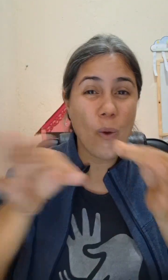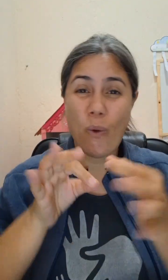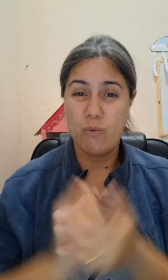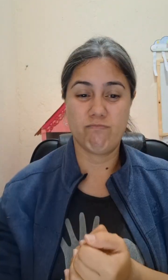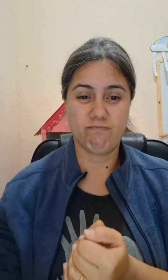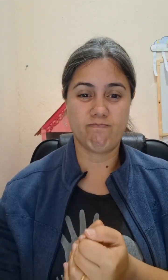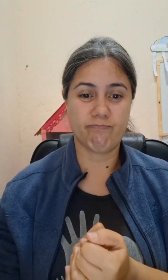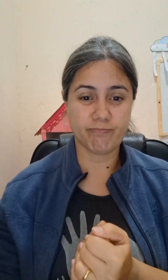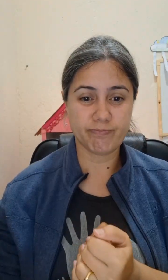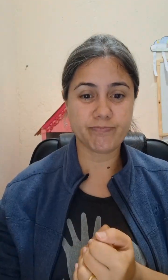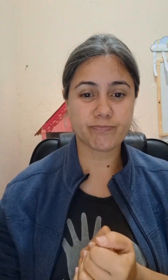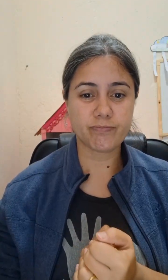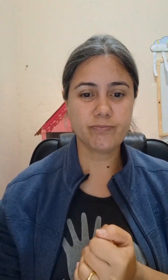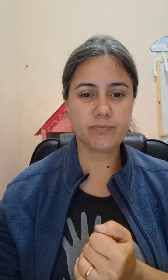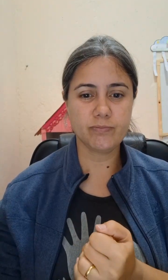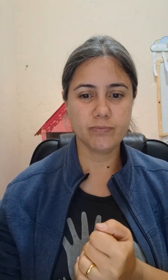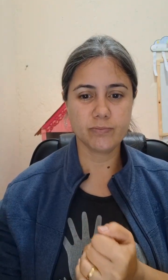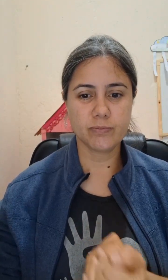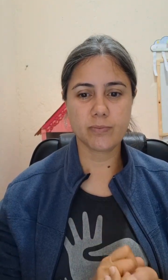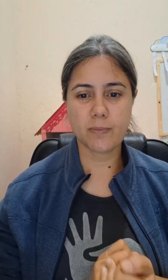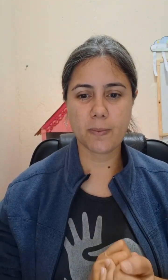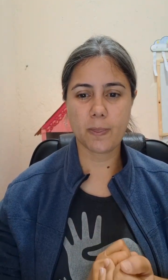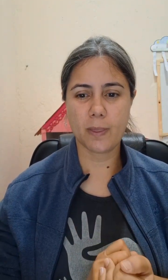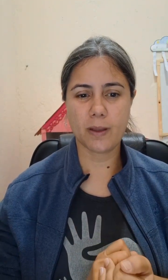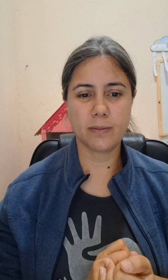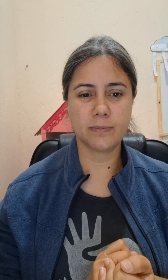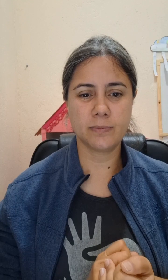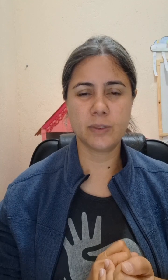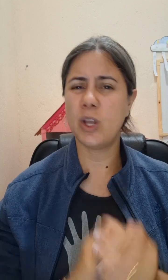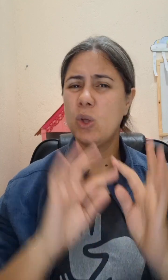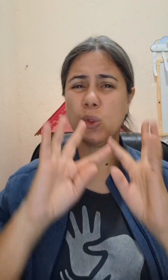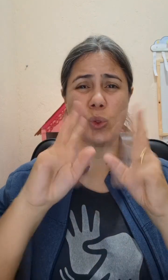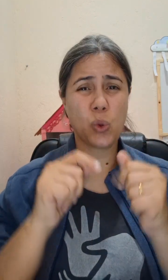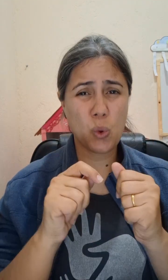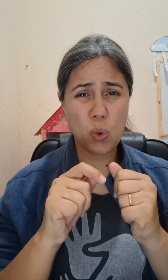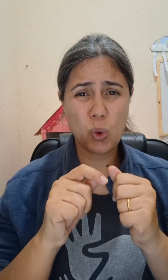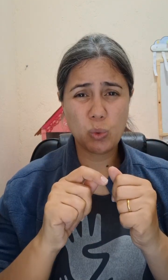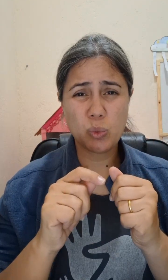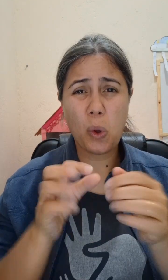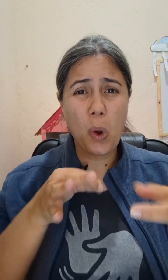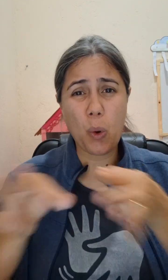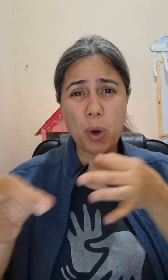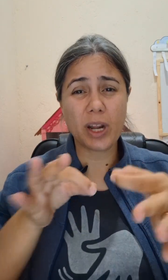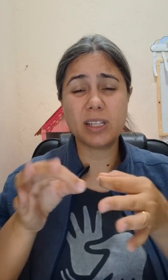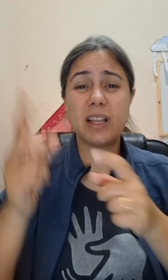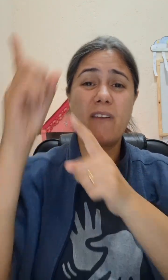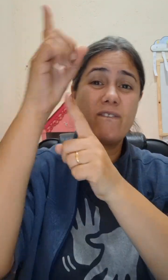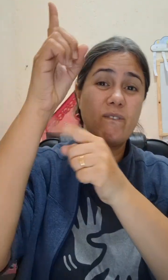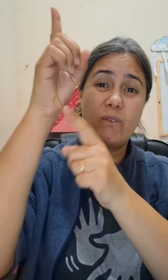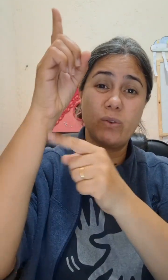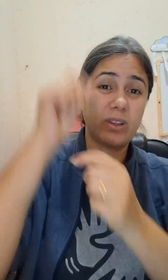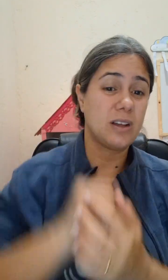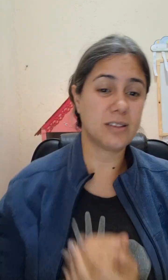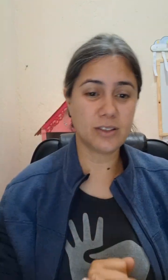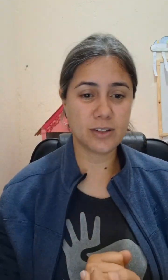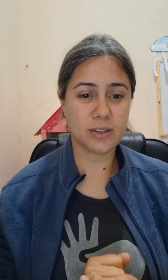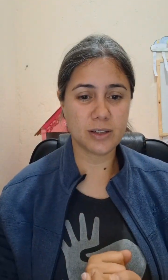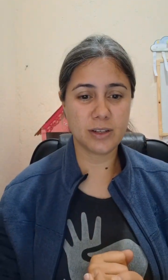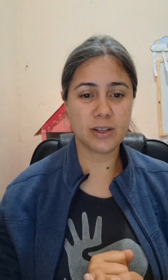de Deus. É como Deus organizou a estrutura. É a